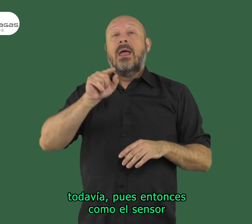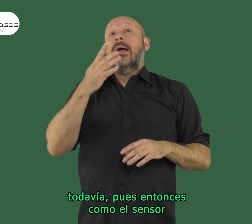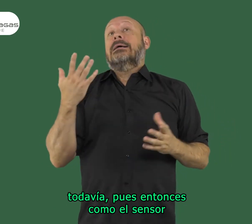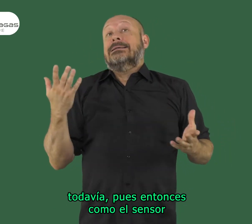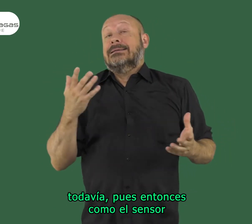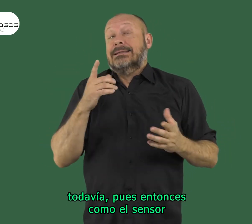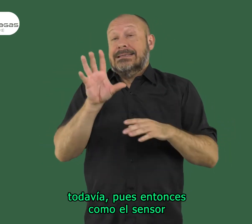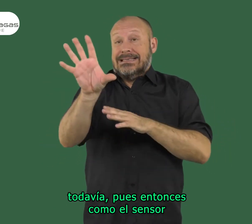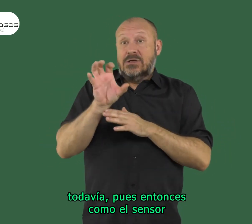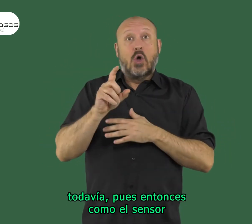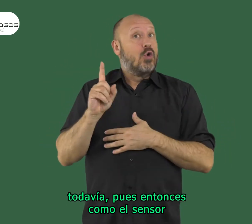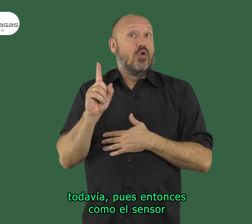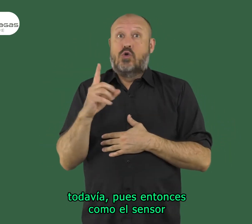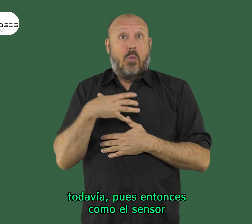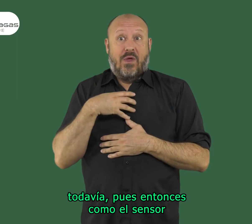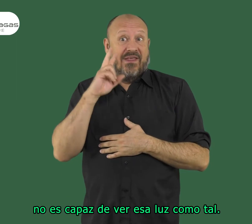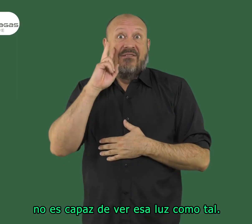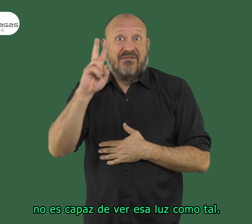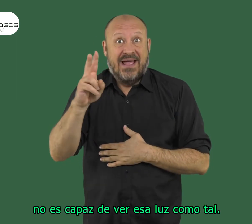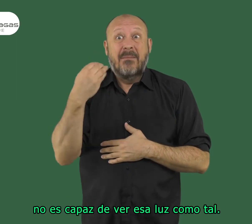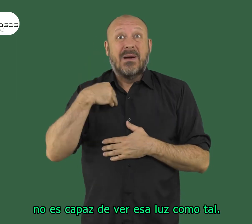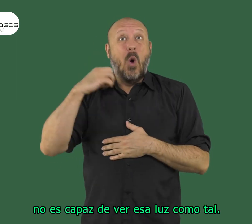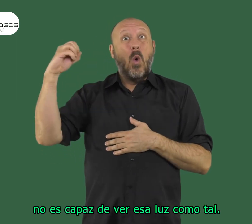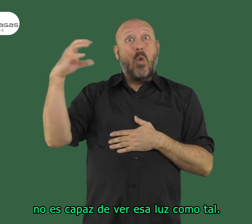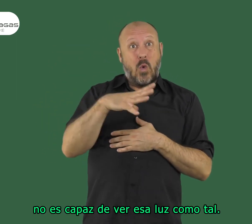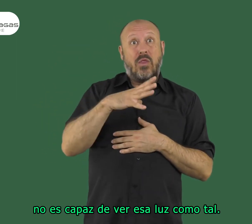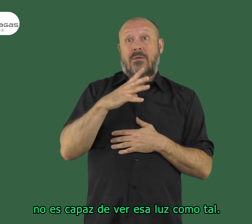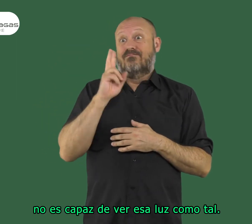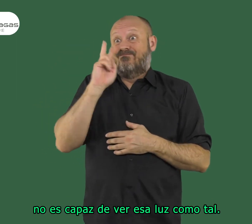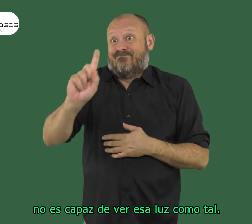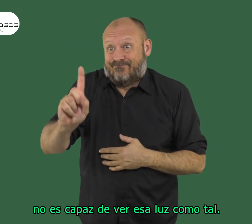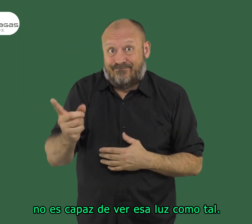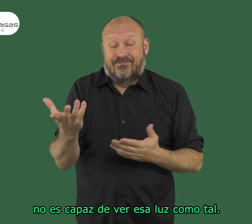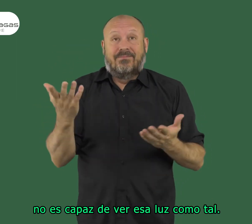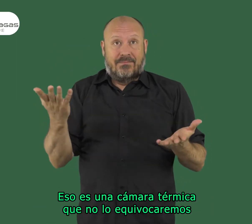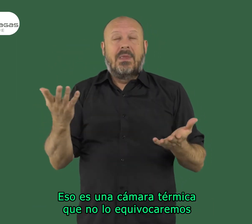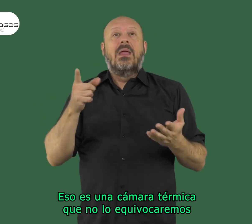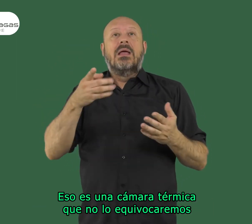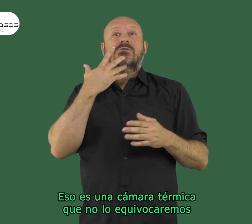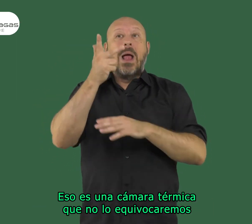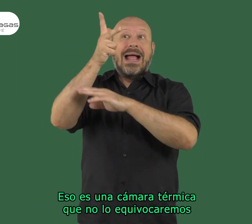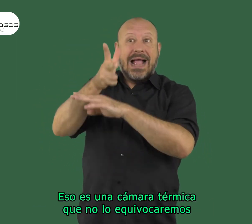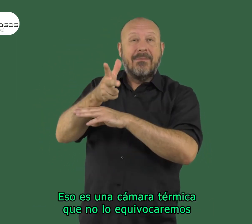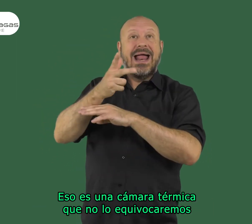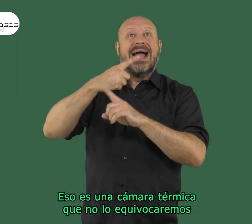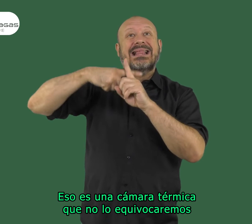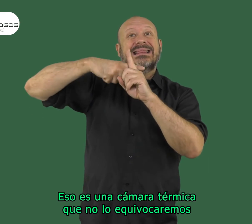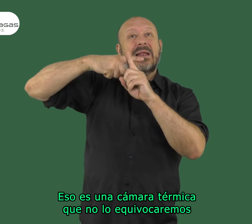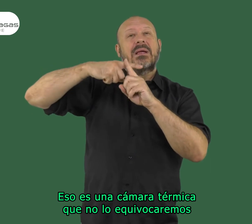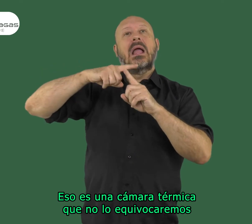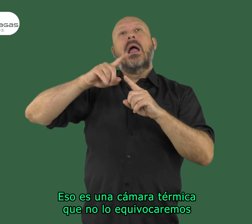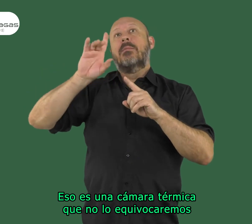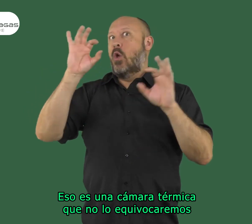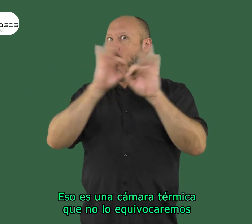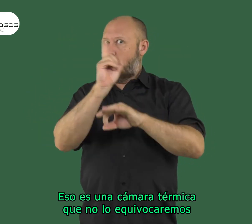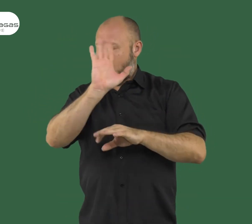todavía, pues entonces como el sensor no es capaz de ver esa luz como tal, eso es una cámara térmica,